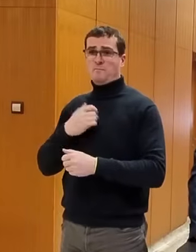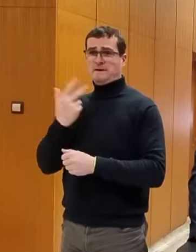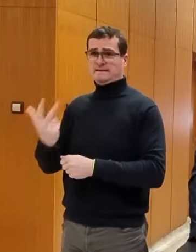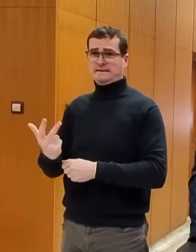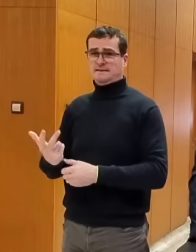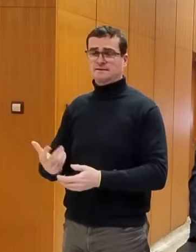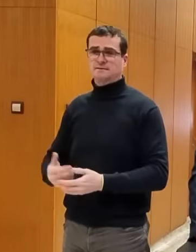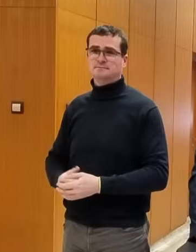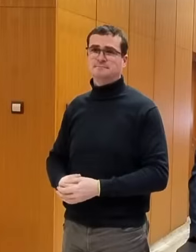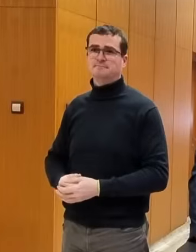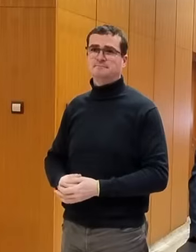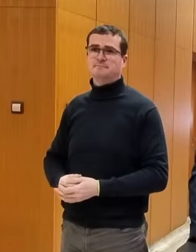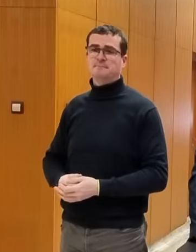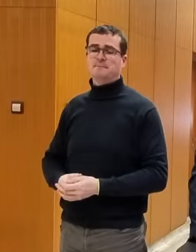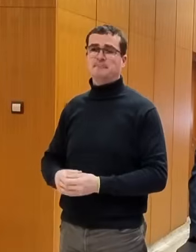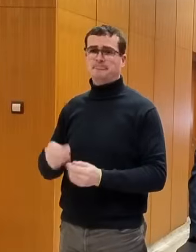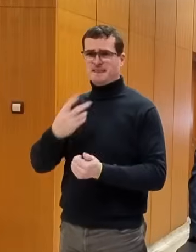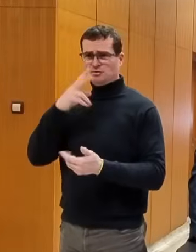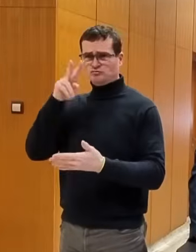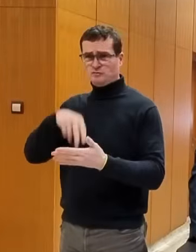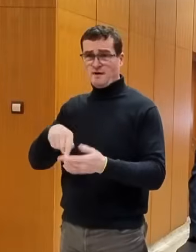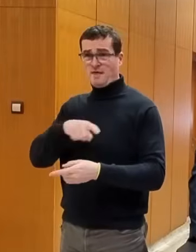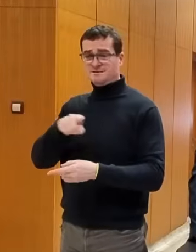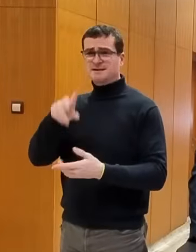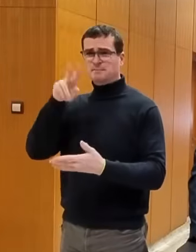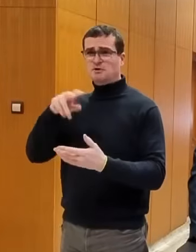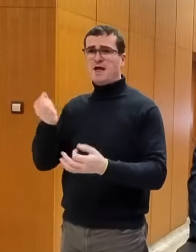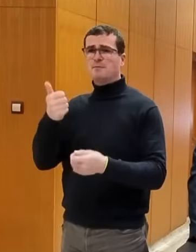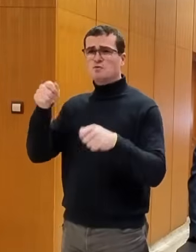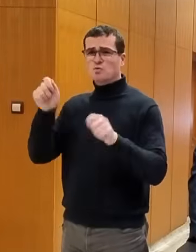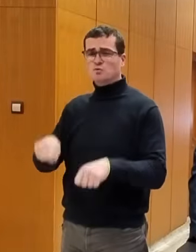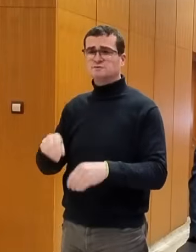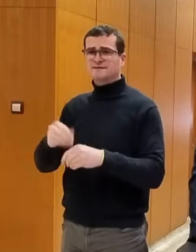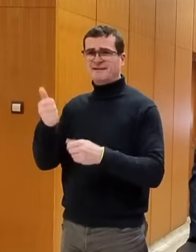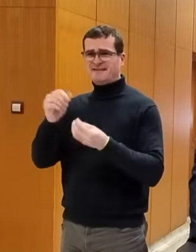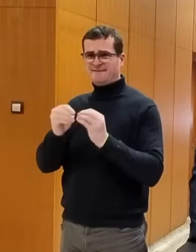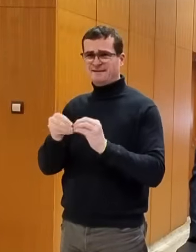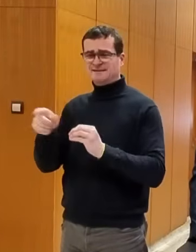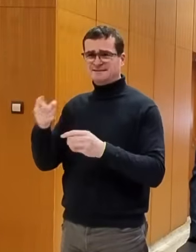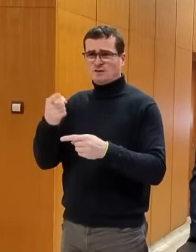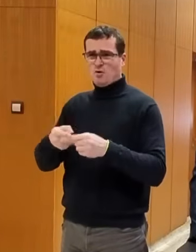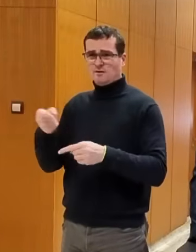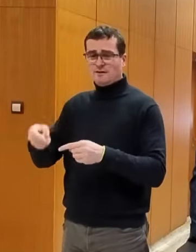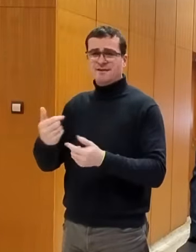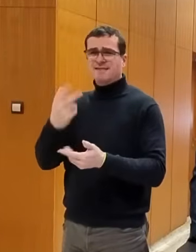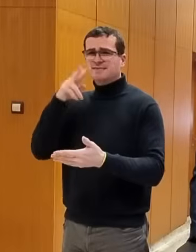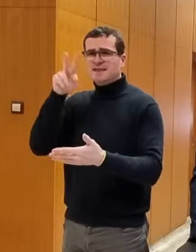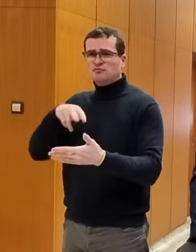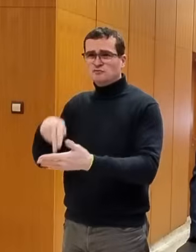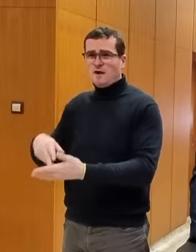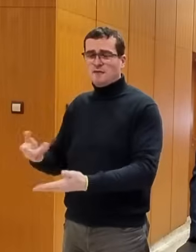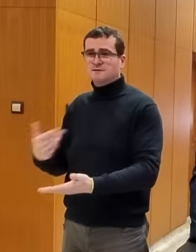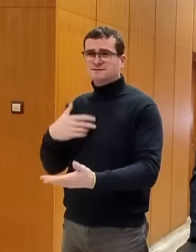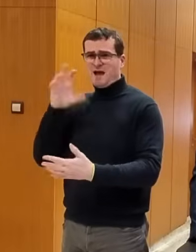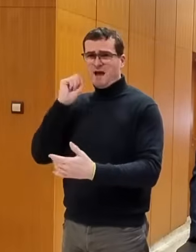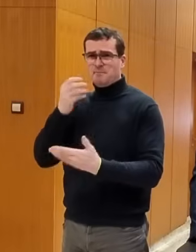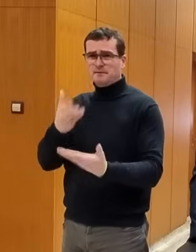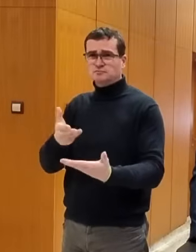3. Na to čítali ste ich? Prečítali ste aspoň jeden rozsudok v jednej kauze? Tejto konkrétnej? Nečítali ste, pán redaktor,